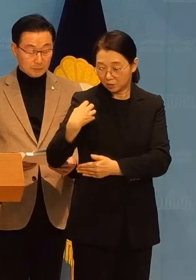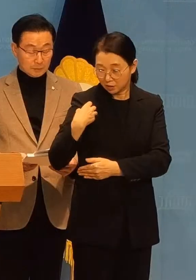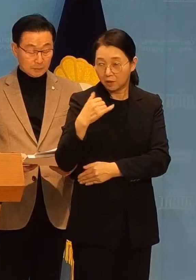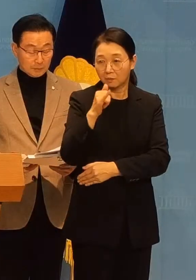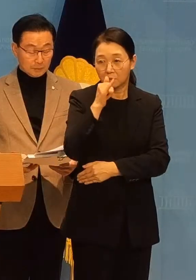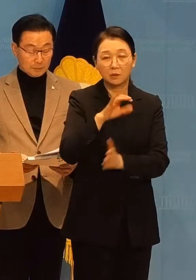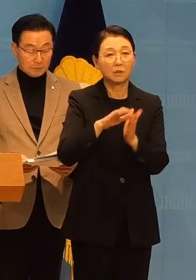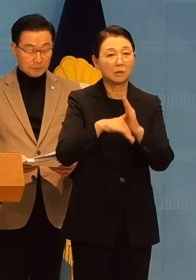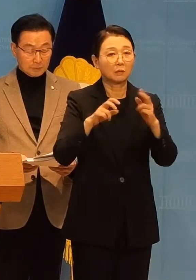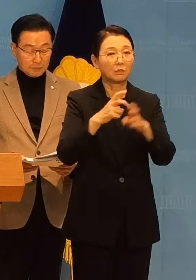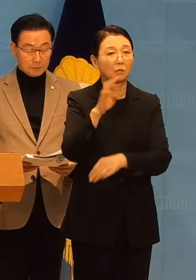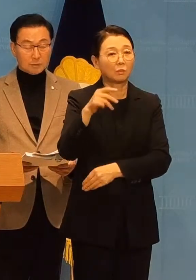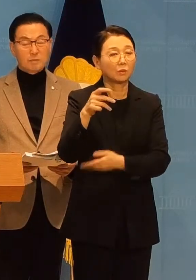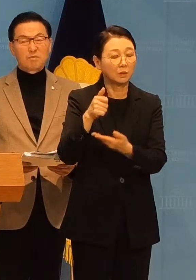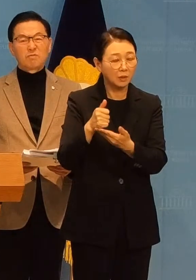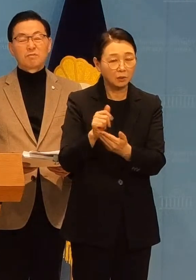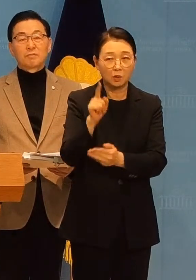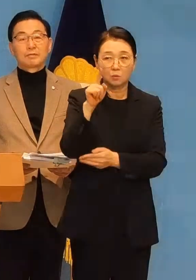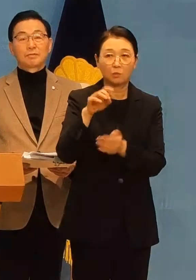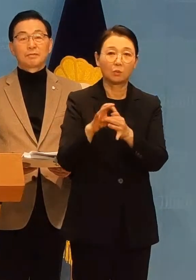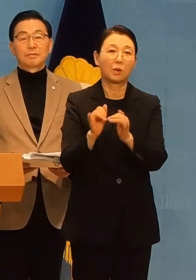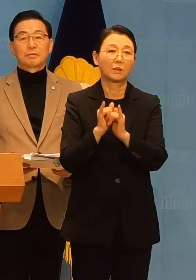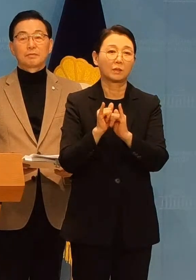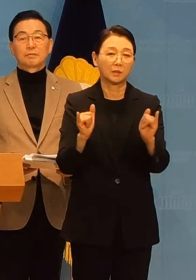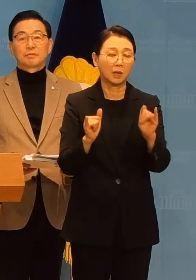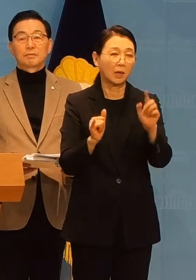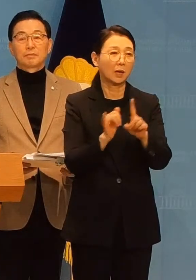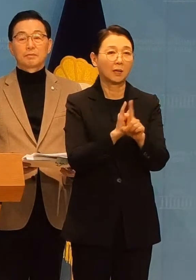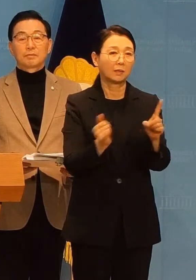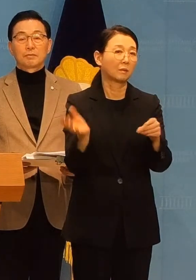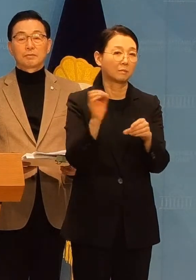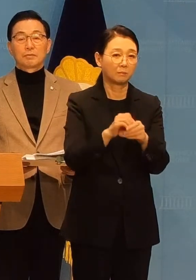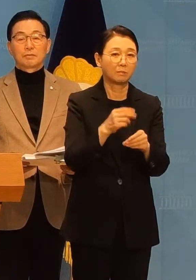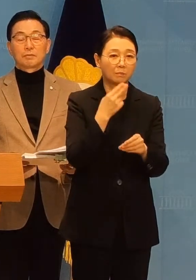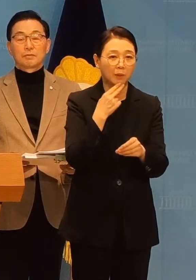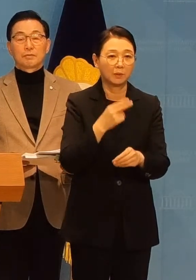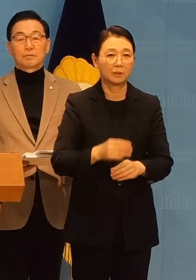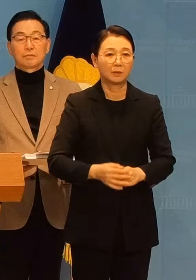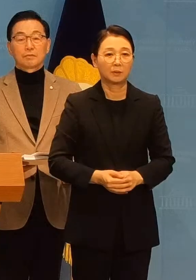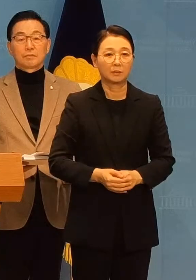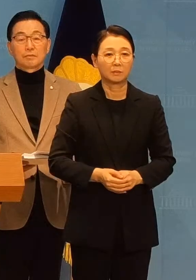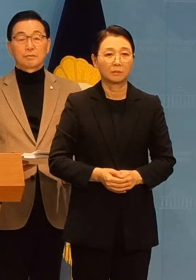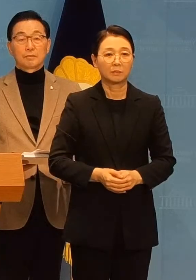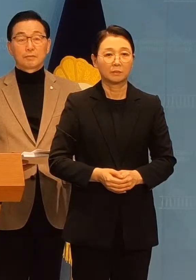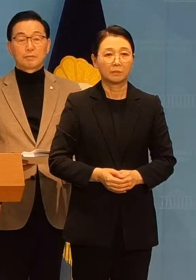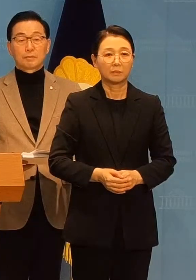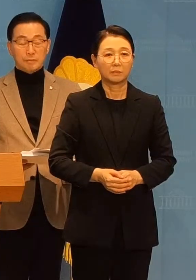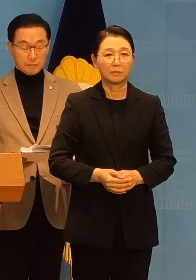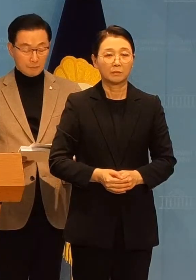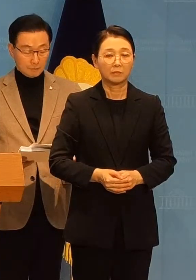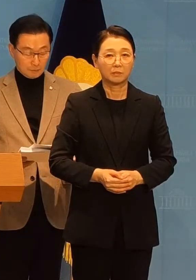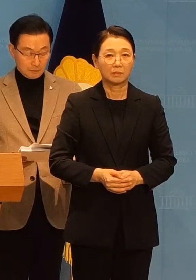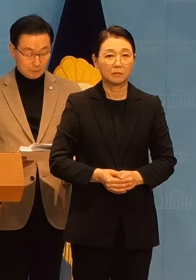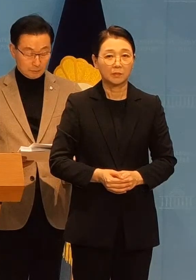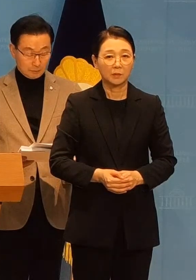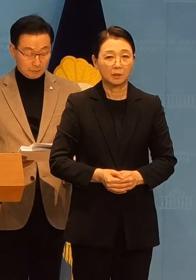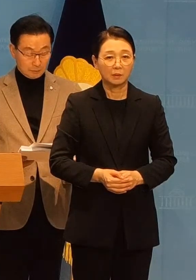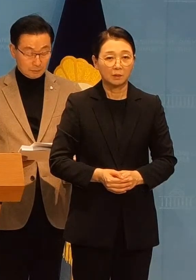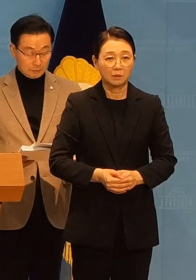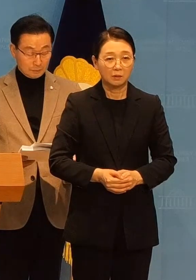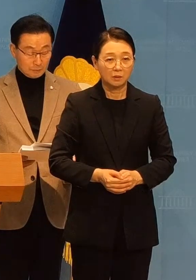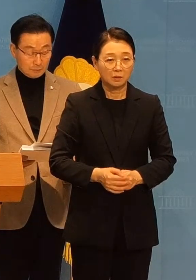당시 국토부 장관 등 고위 관계자들이 단 한 명도 포함되어 있지 않습니다. 이 비극에 책임져야 할